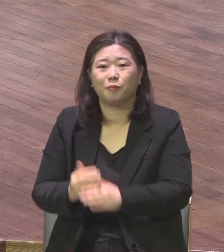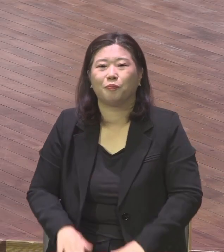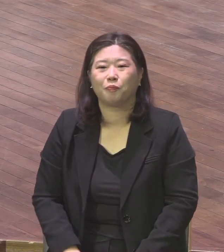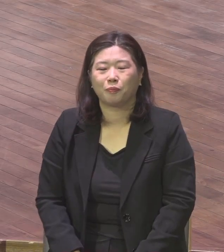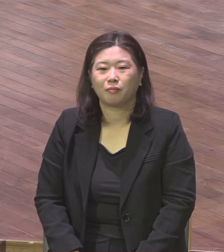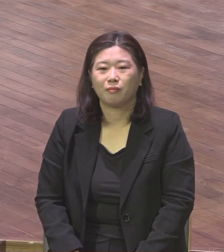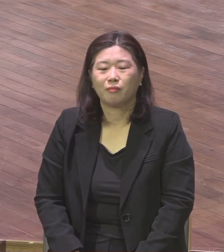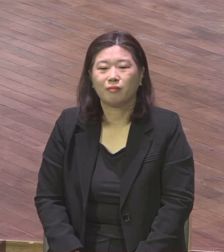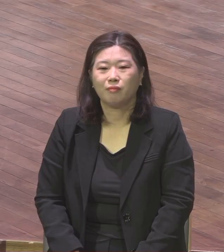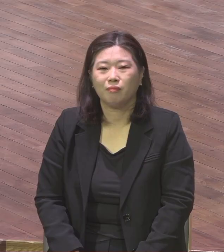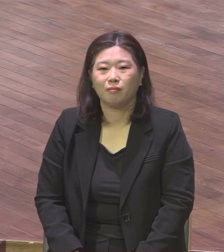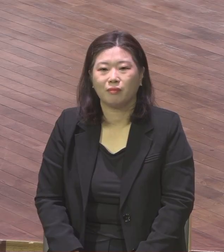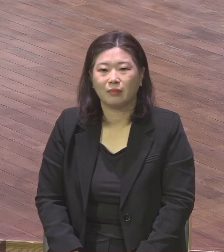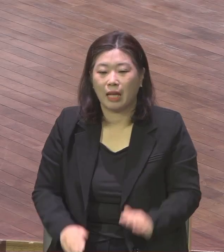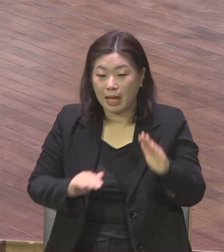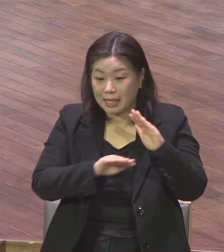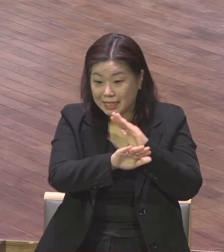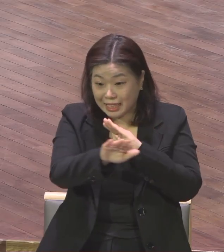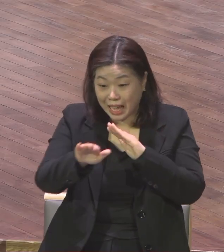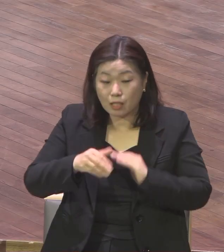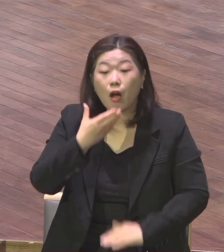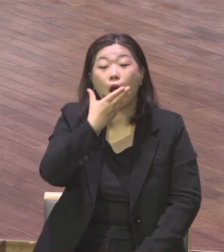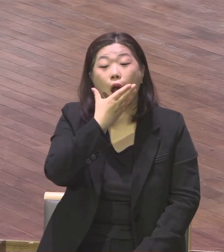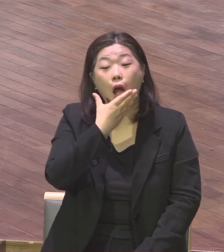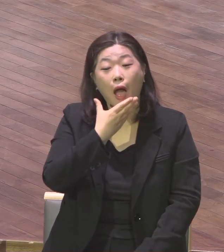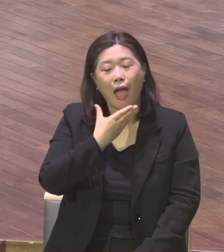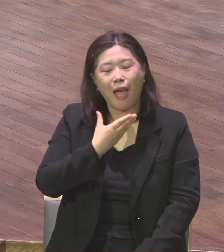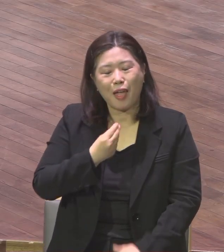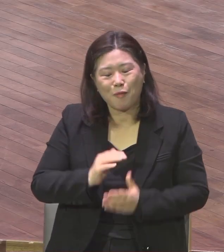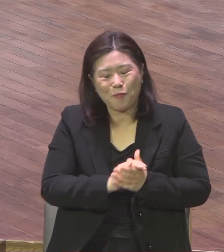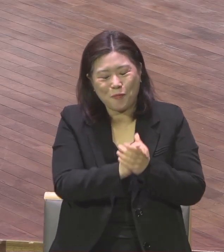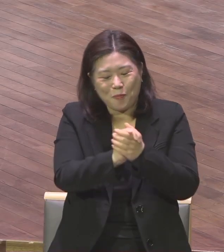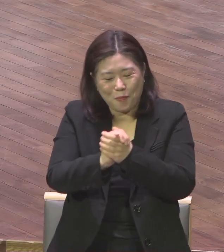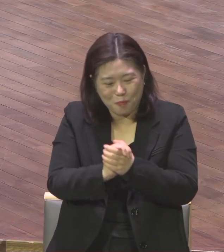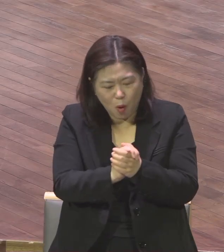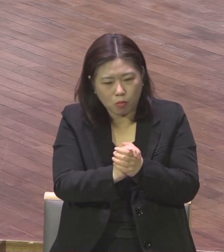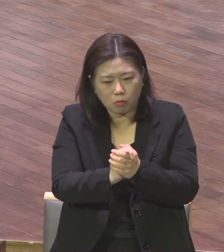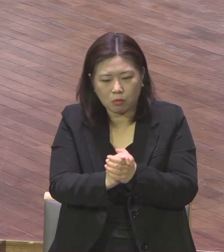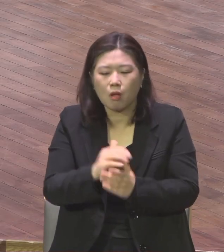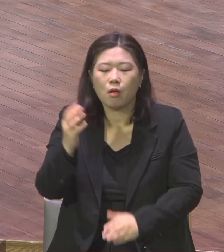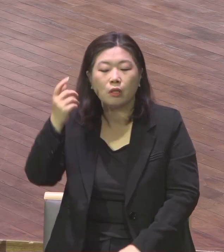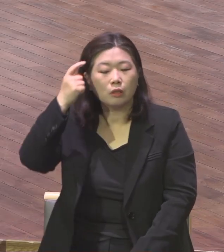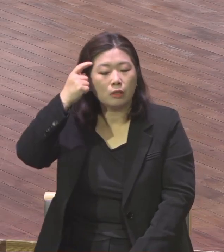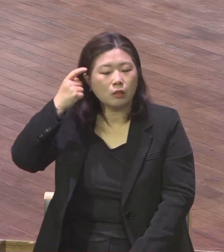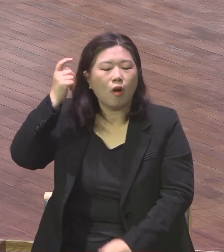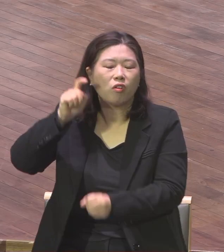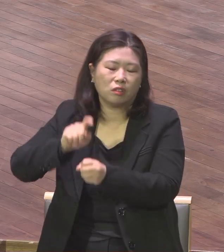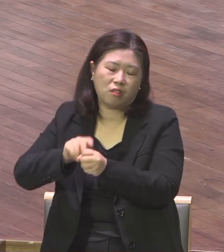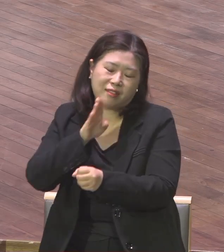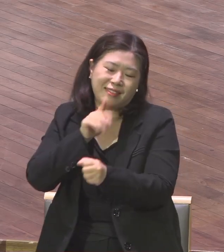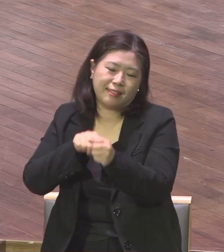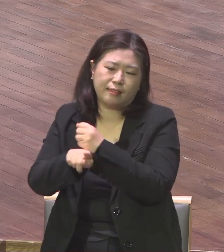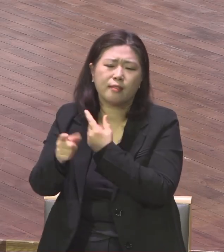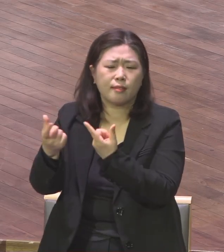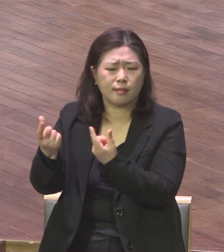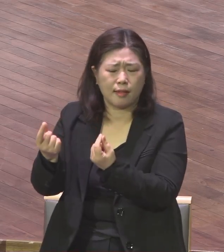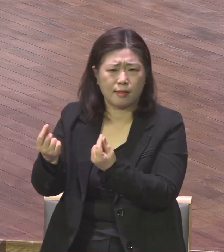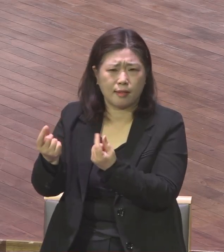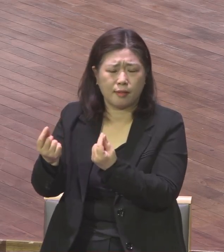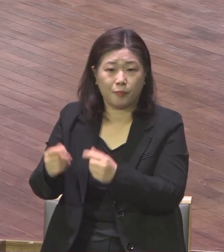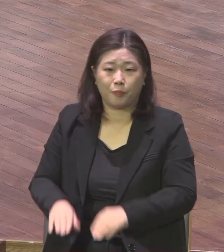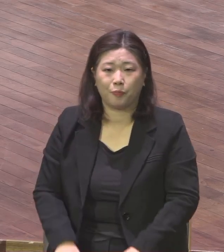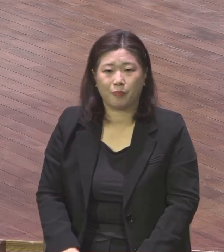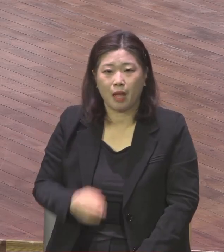화목해야 된다. 사도 바울은 에베소 5장과 6장에서 남편과 아내의 역할 또